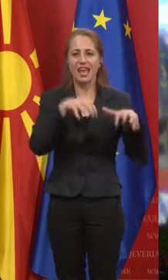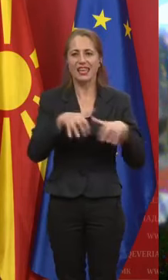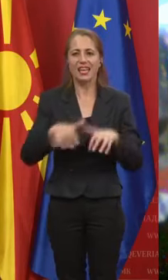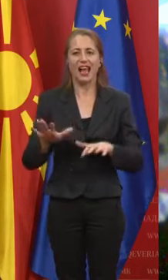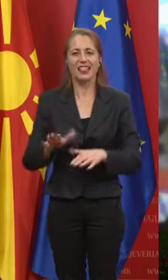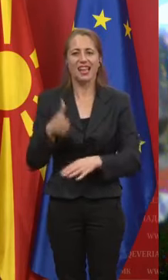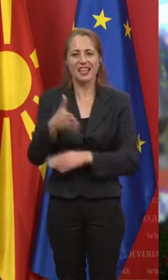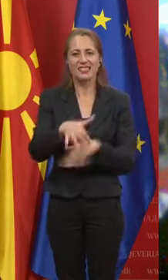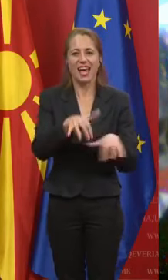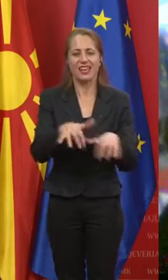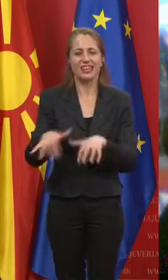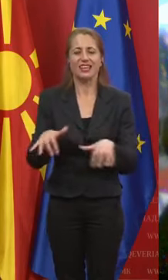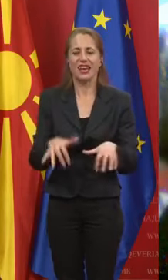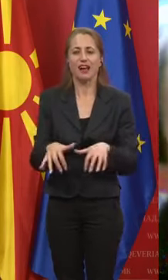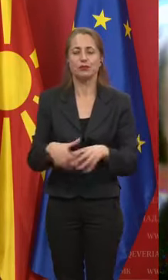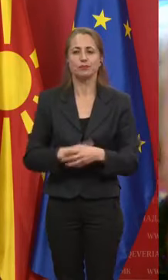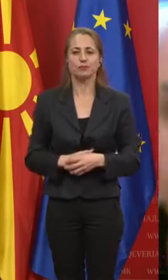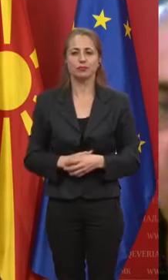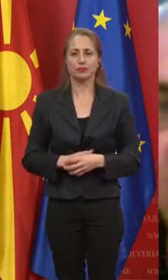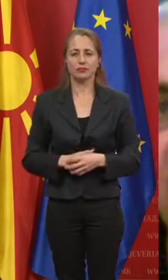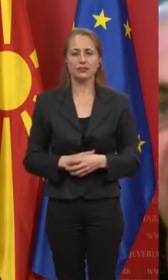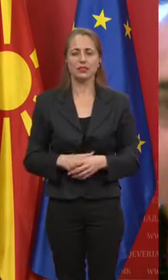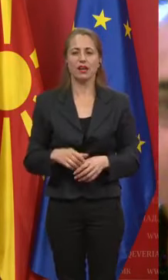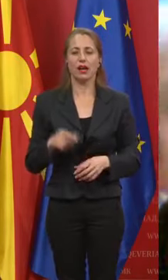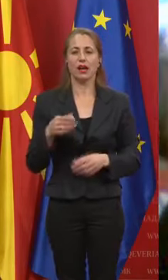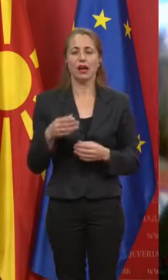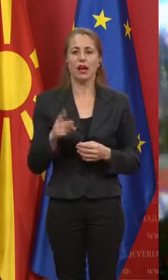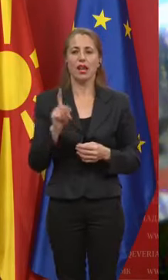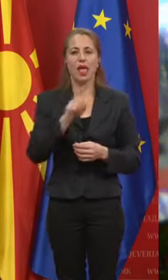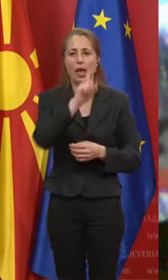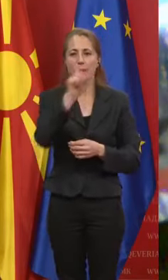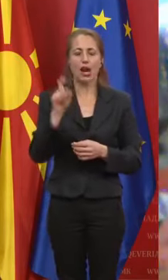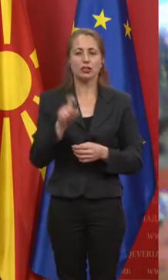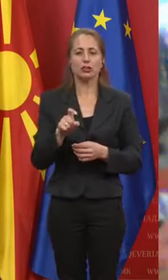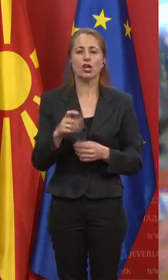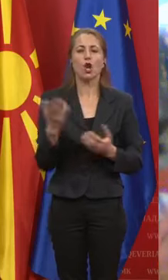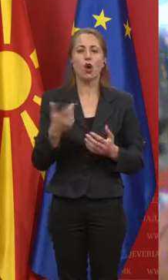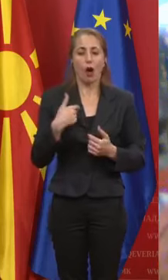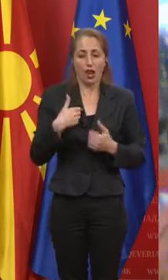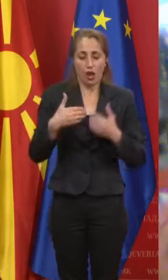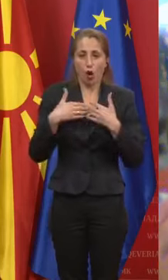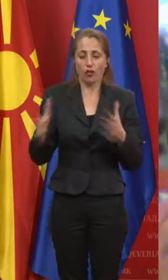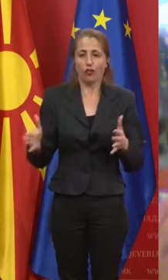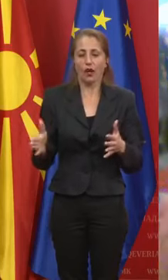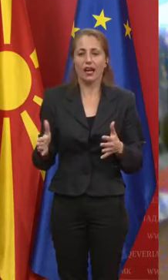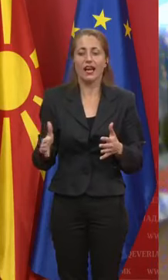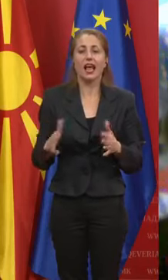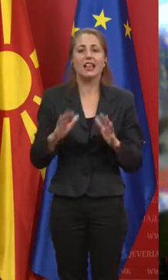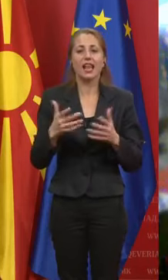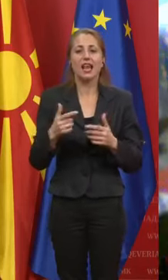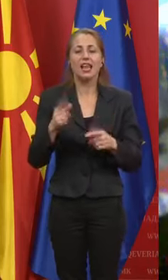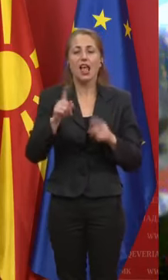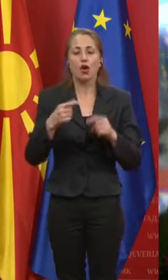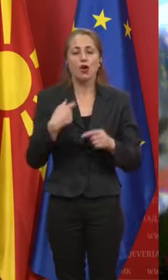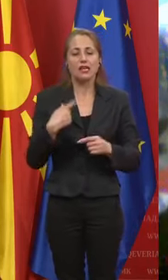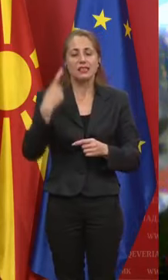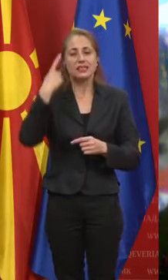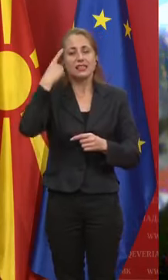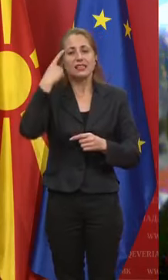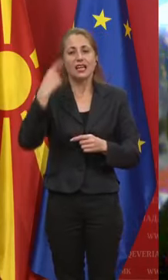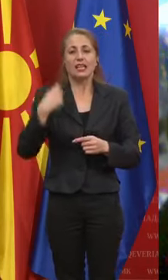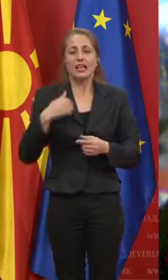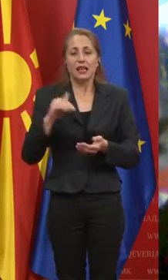сум ја прашал. Е сега велат, не е вели прашање дали и кога ние ќе отвориме, туку дали вели некој се сети на нас дека врвиме